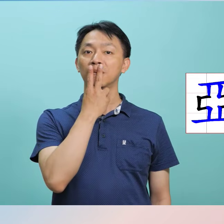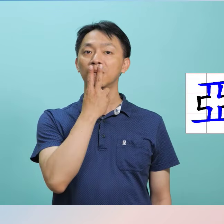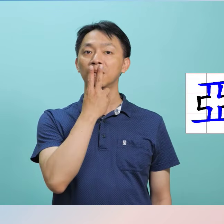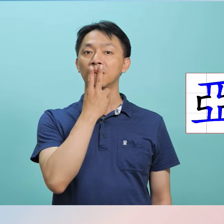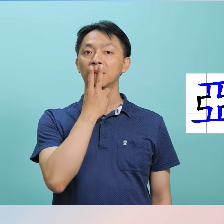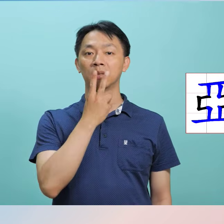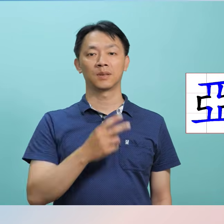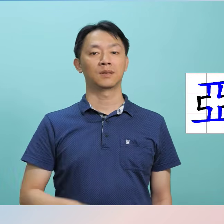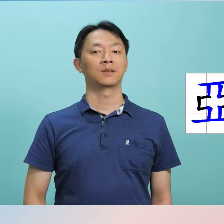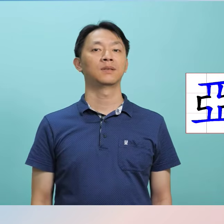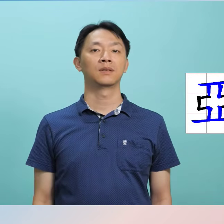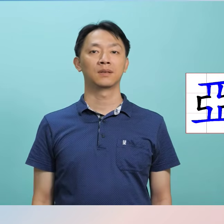牙